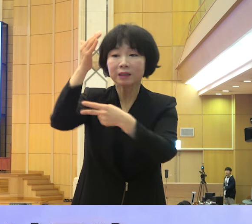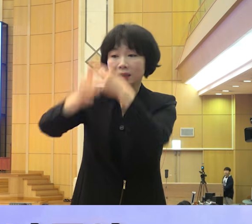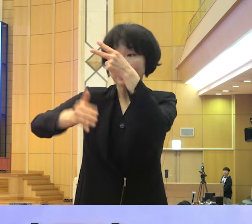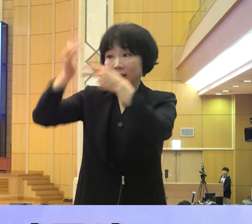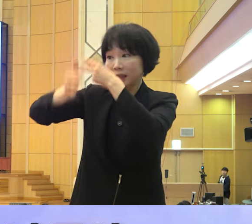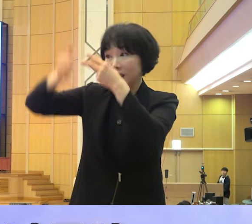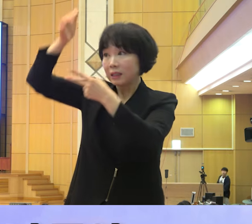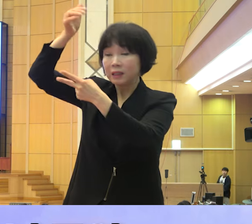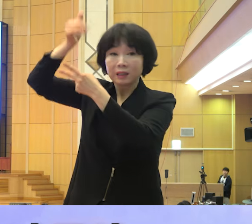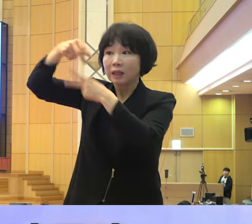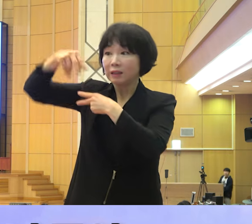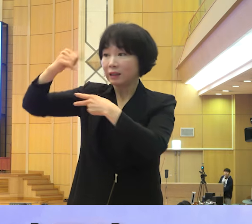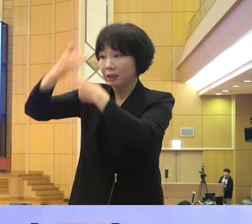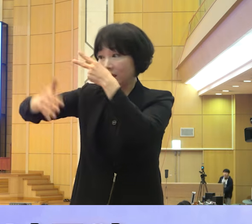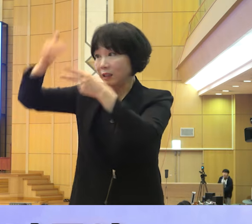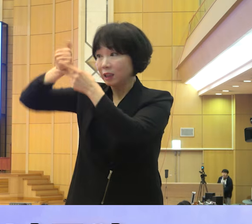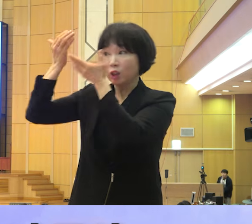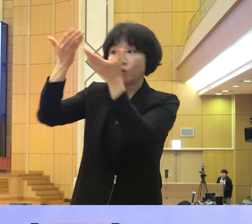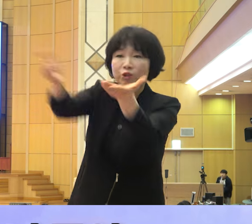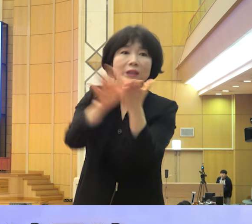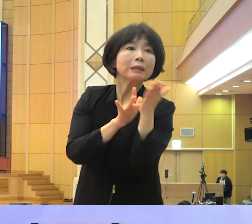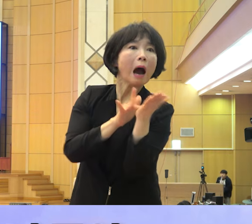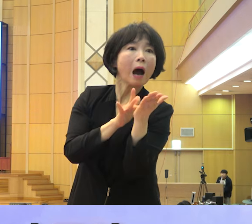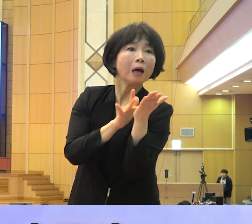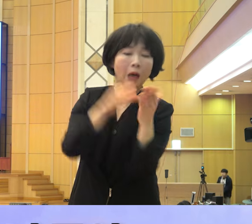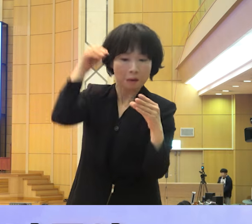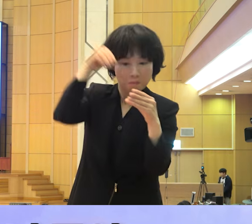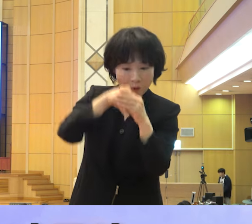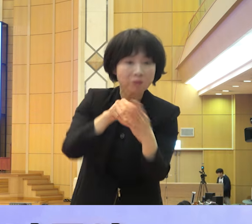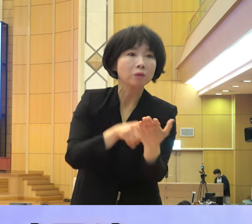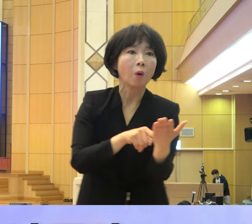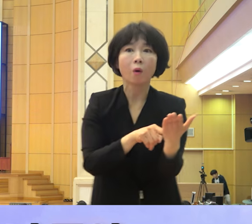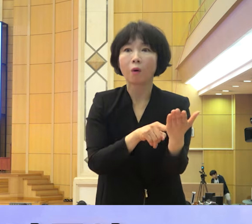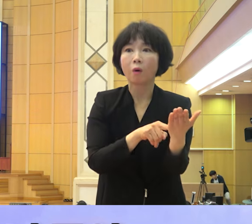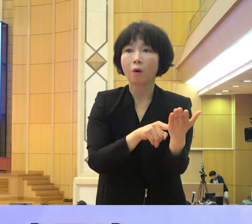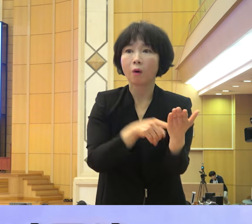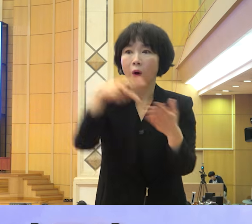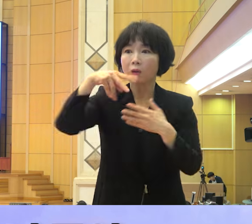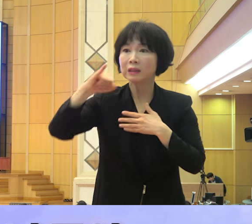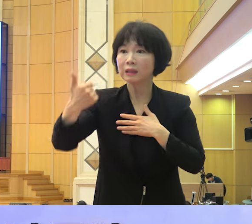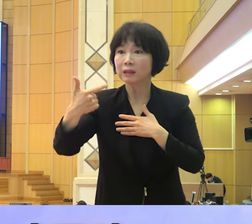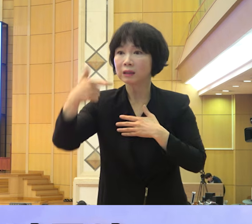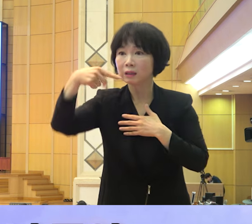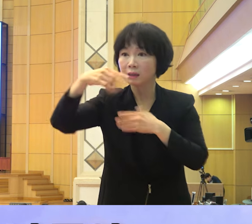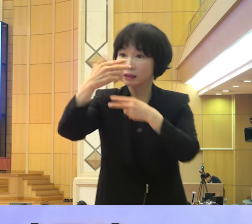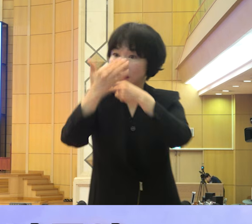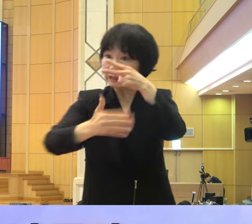신이 내린 신약이라고 하는, 그래서 신자가 그냥 한문으로